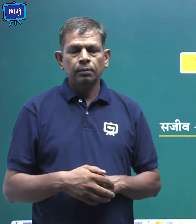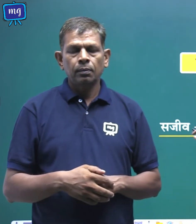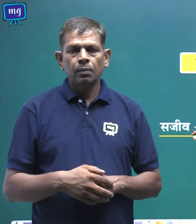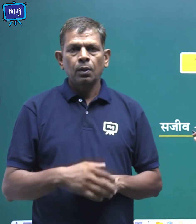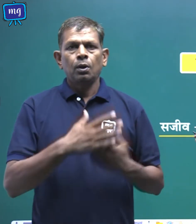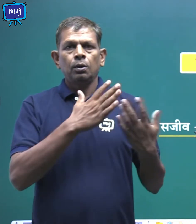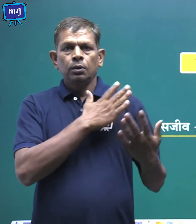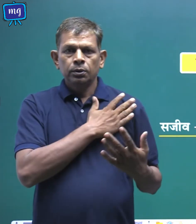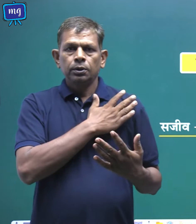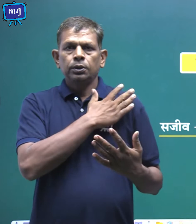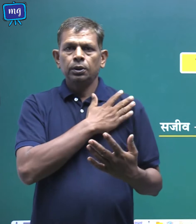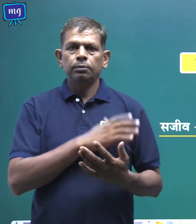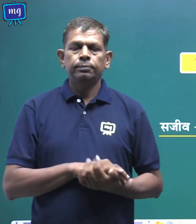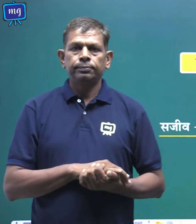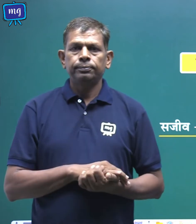सजीव